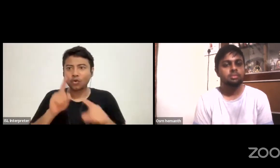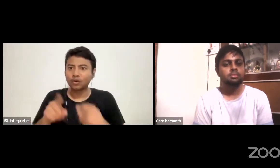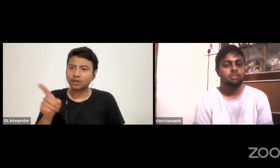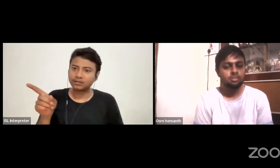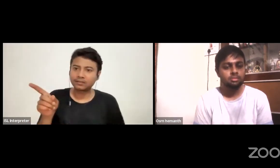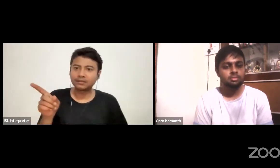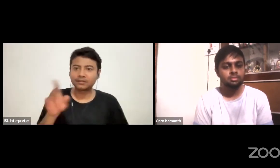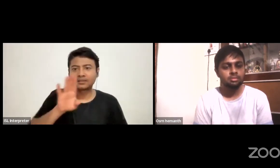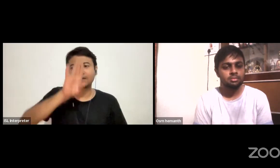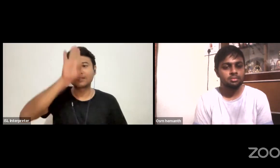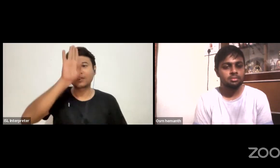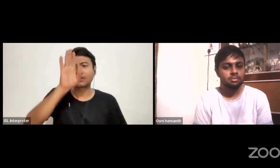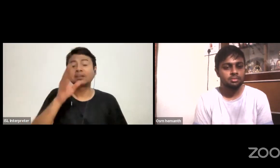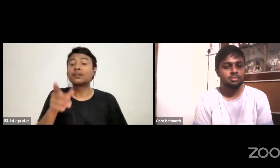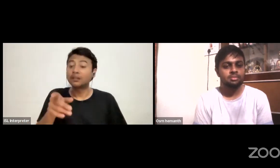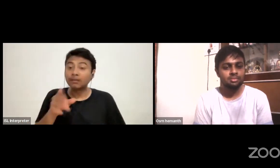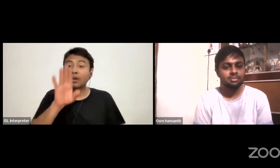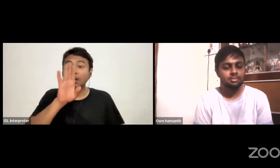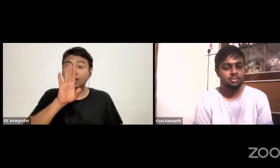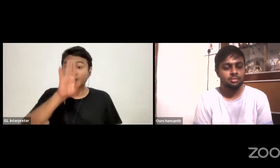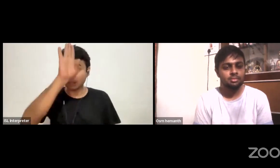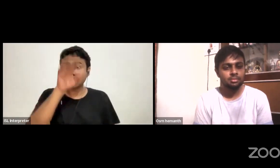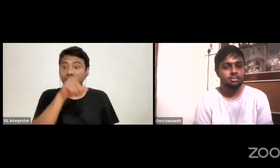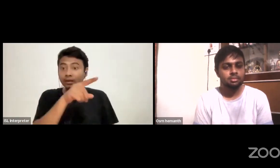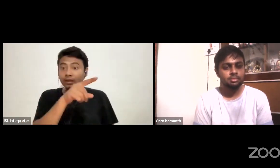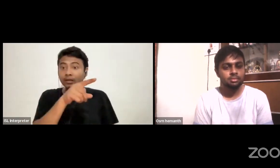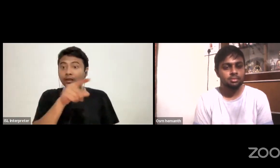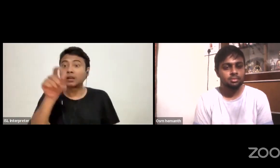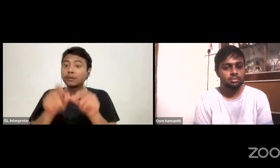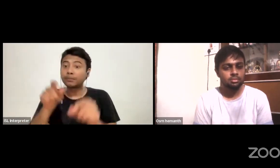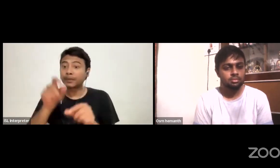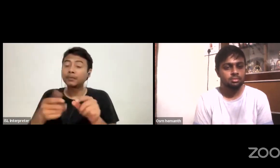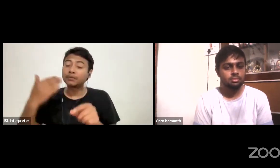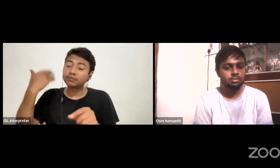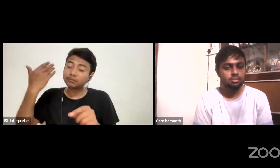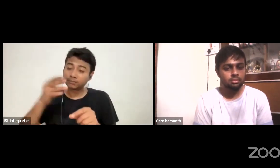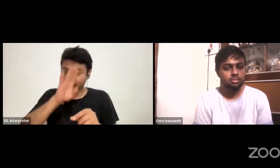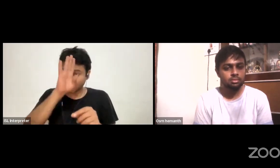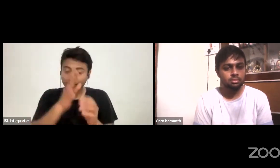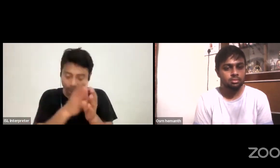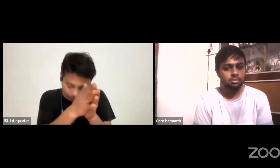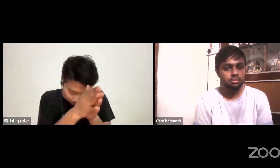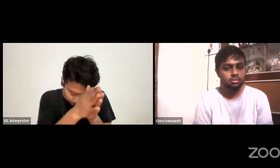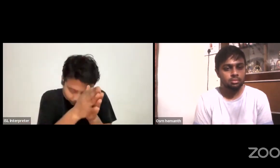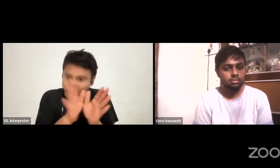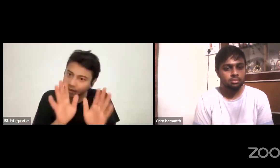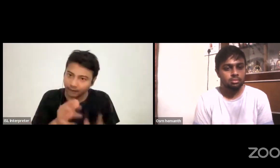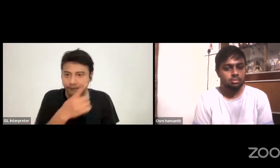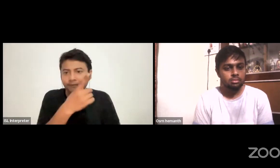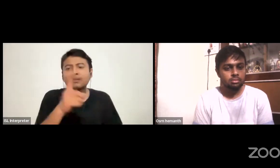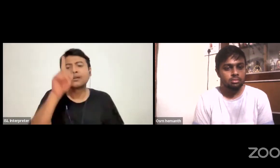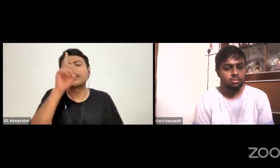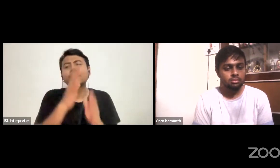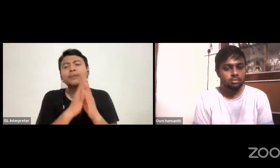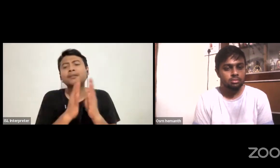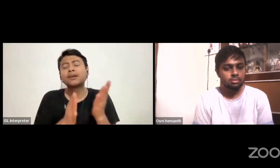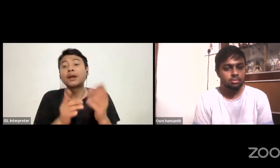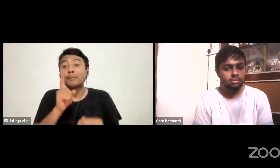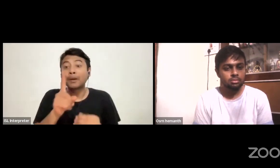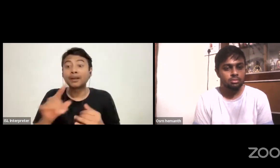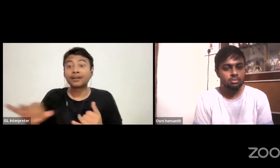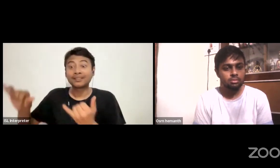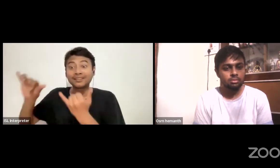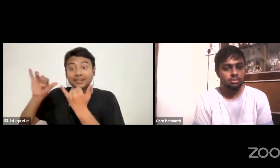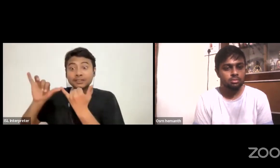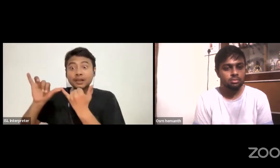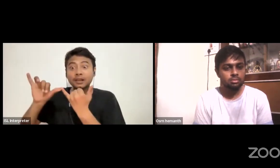राजा होता है, राजा को ईश्वर कहा गया है, राजा को भी ईश्वर कहा गया। लेकिन भगवान क्या कर रहे हैं, सर्वलोक महेश्वरम,